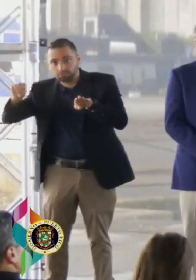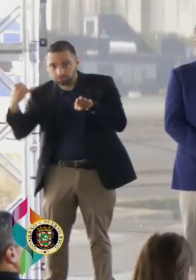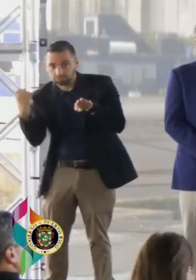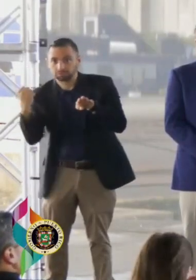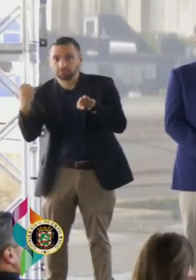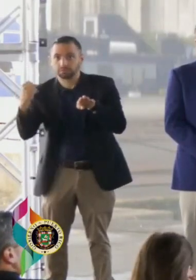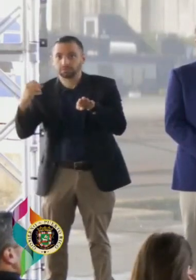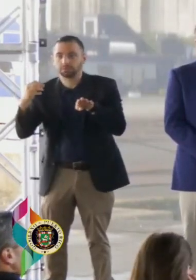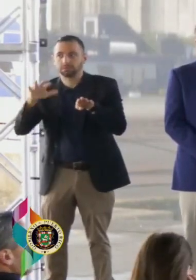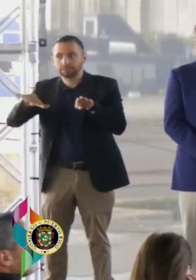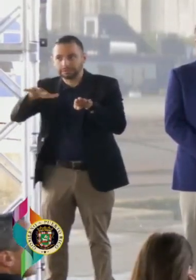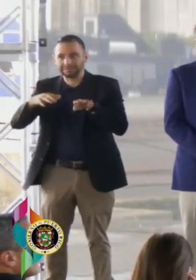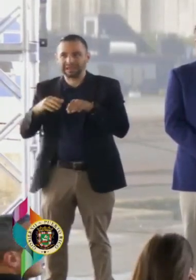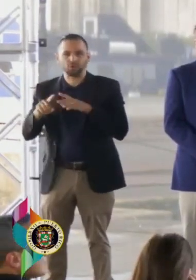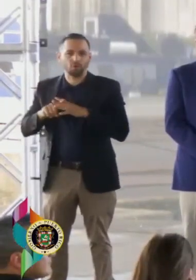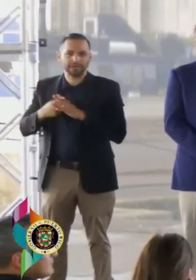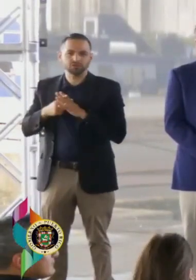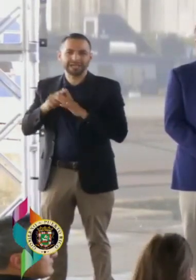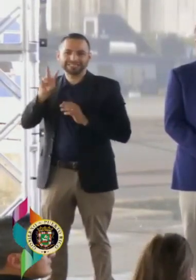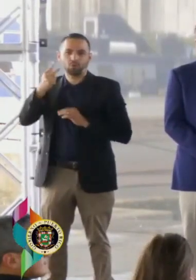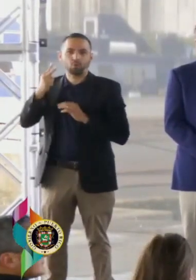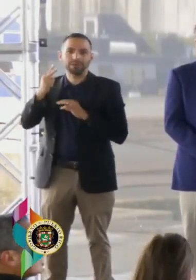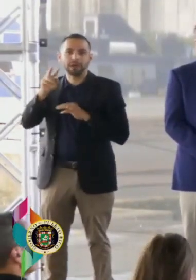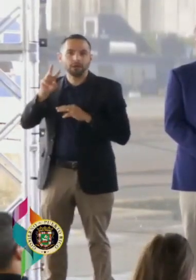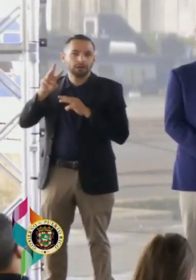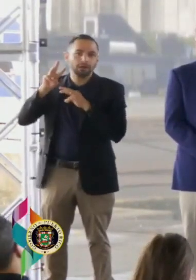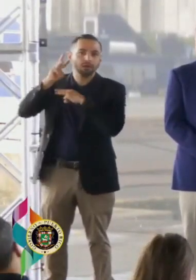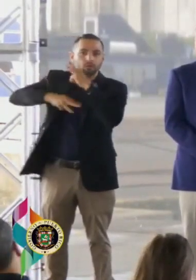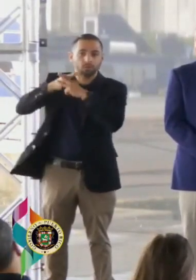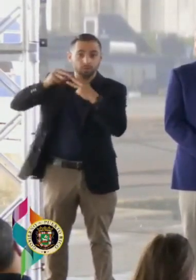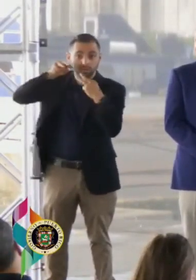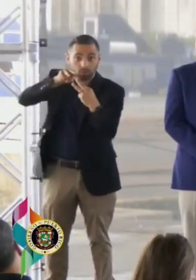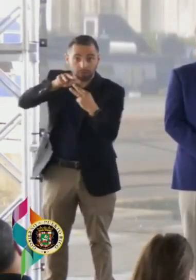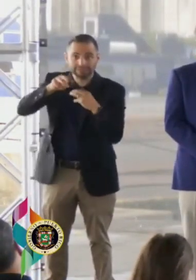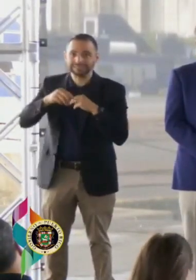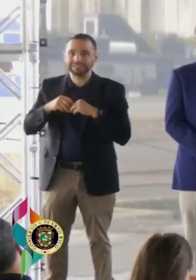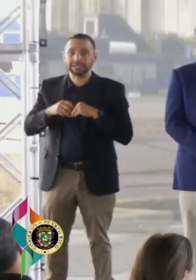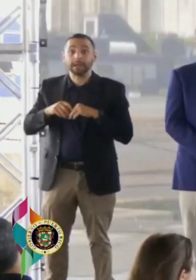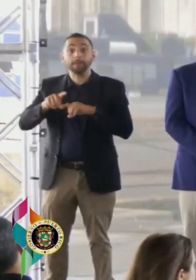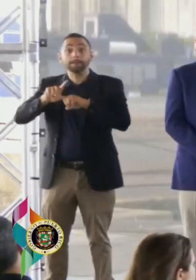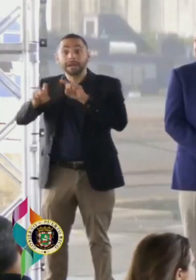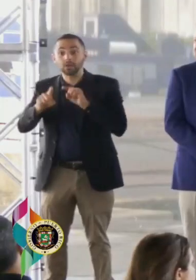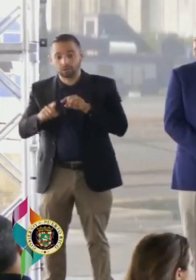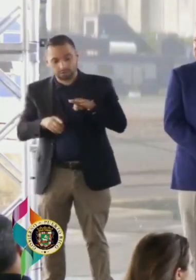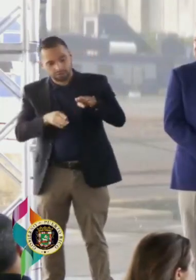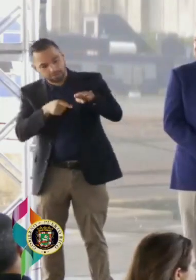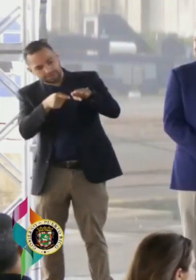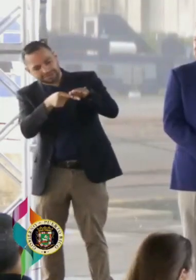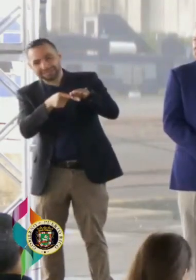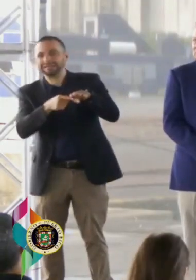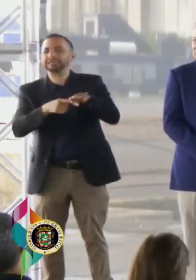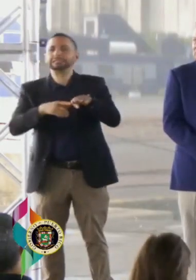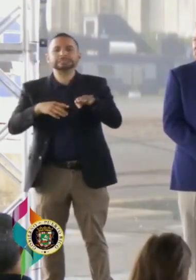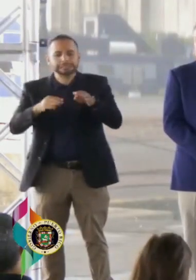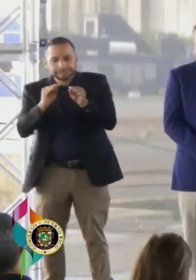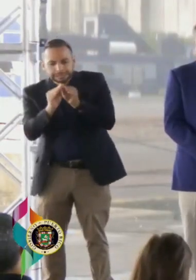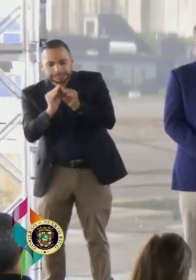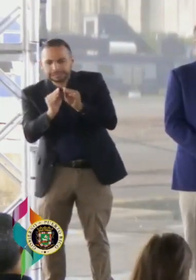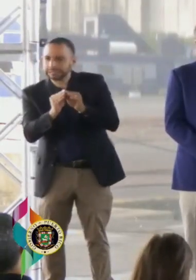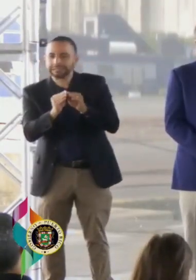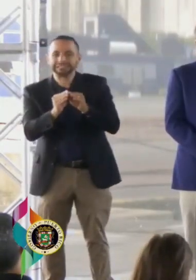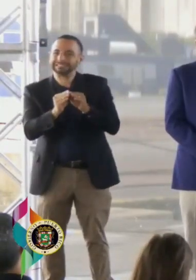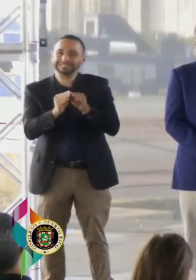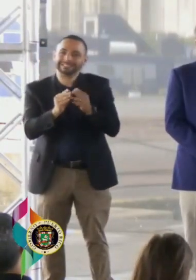a inicios de la Segunda Guerra Mundial pero por falta de mantenimiento adecuado la plataforma fue clausurada por el United States Coast